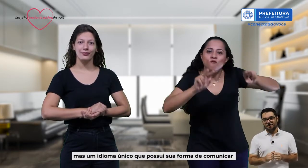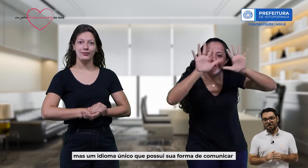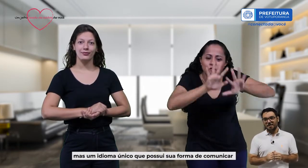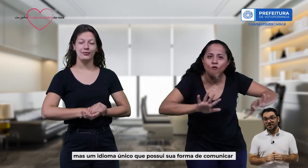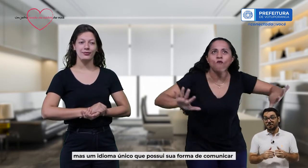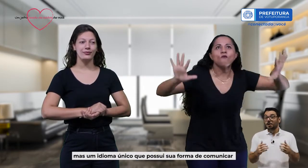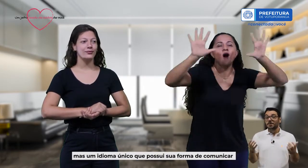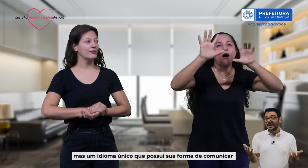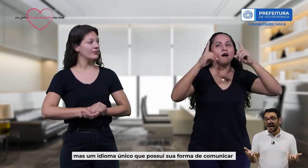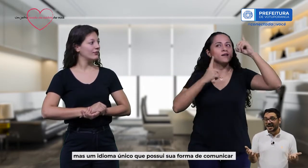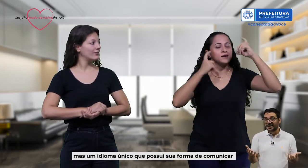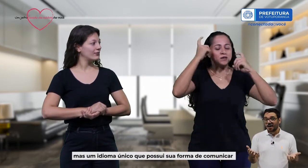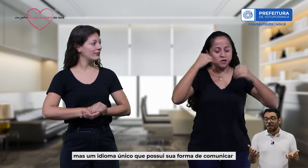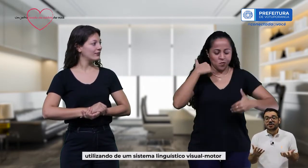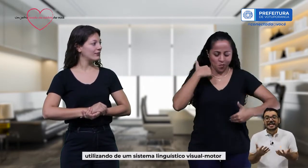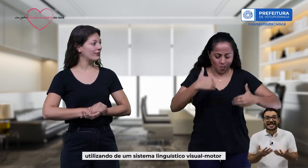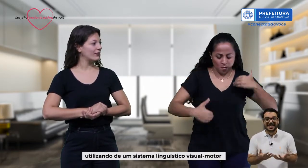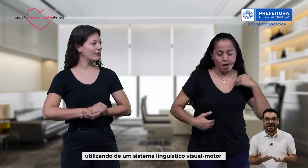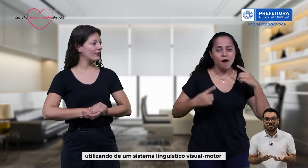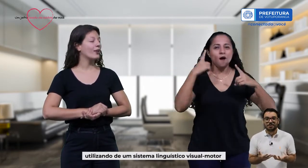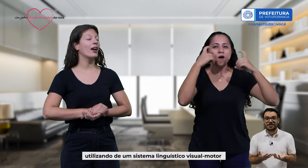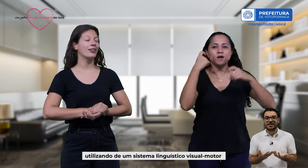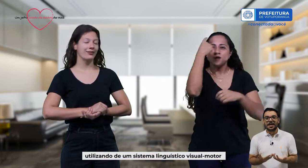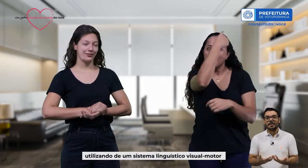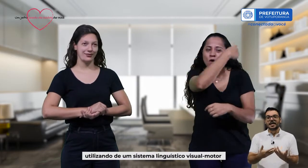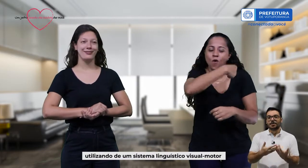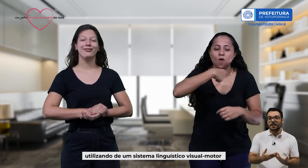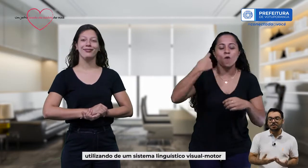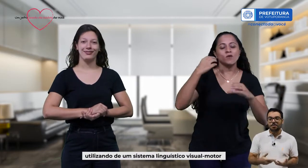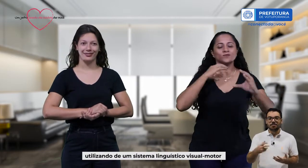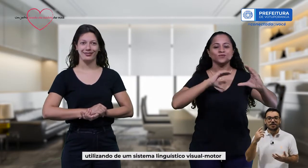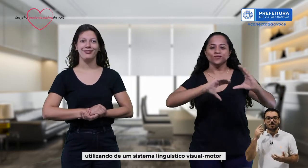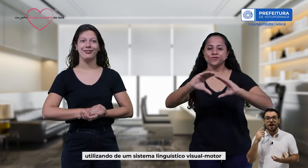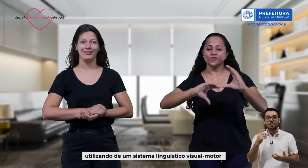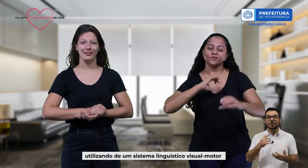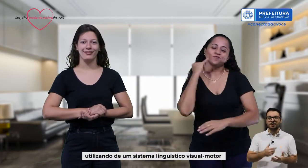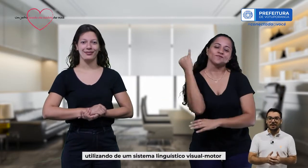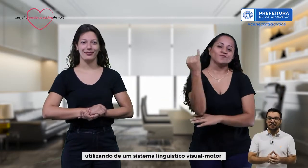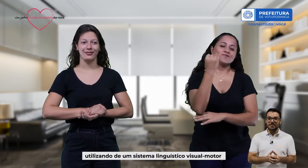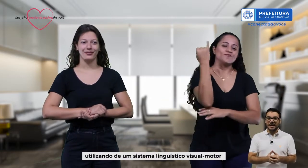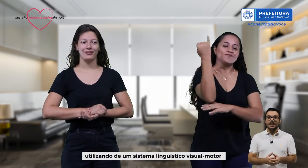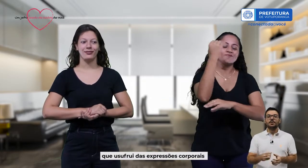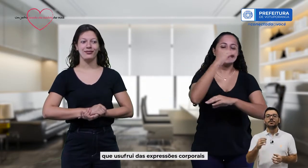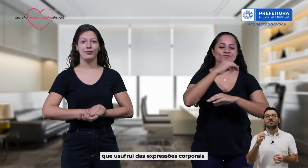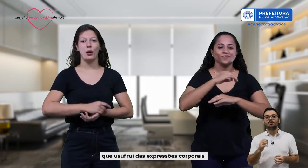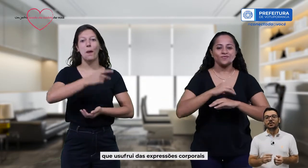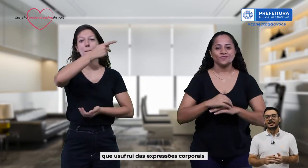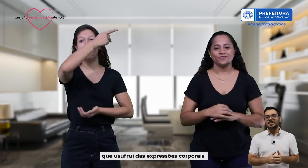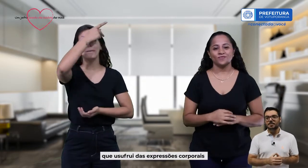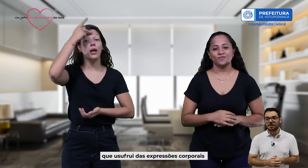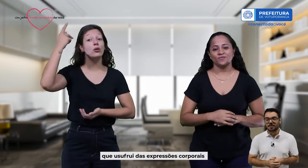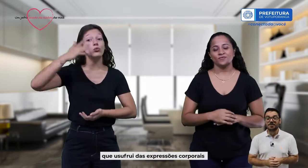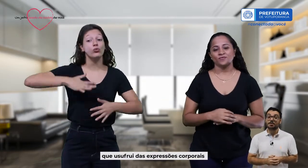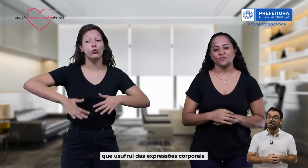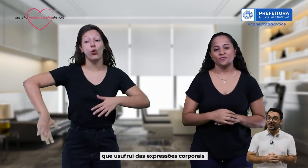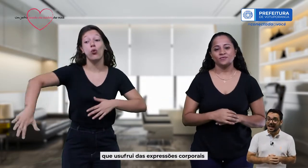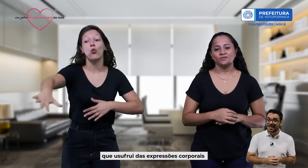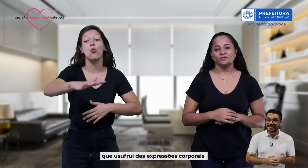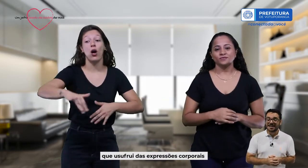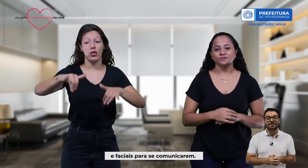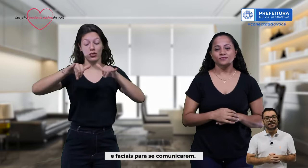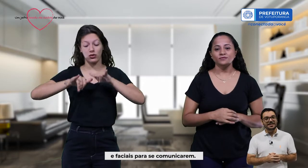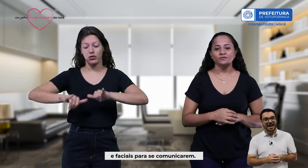possui sua forma de comunicar utilizando de um sistema linguístico visual motor que usufrui das expressões